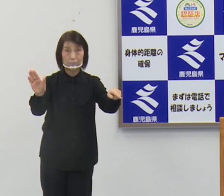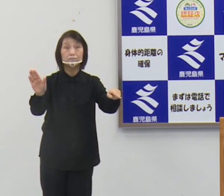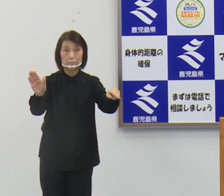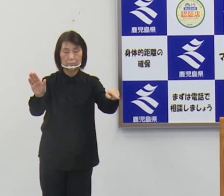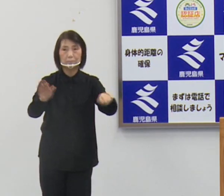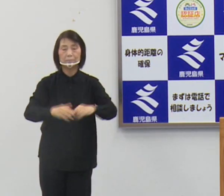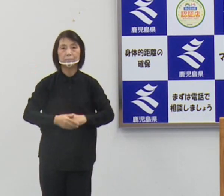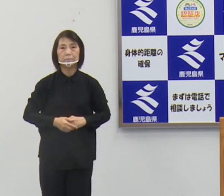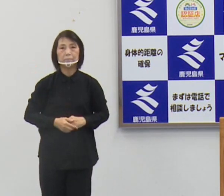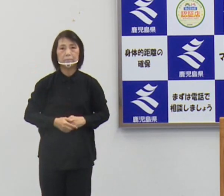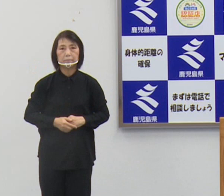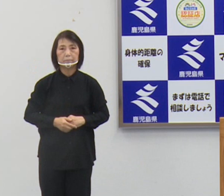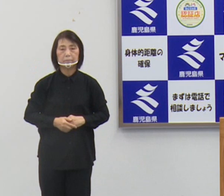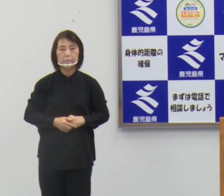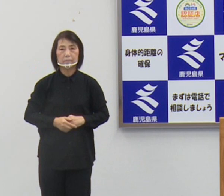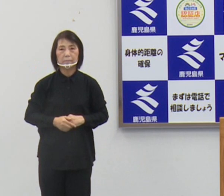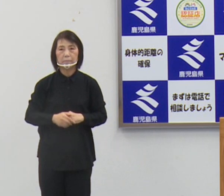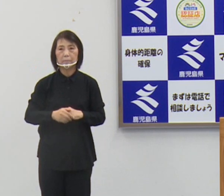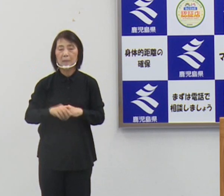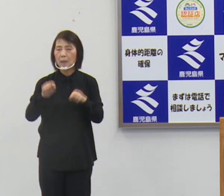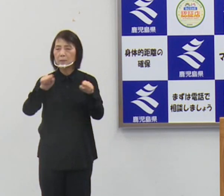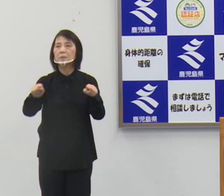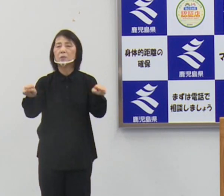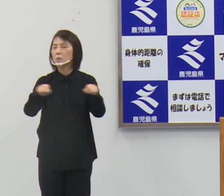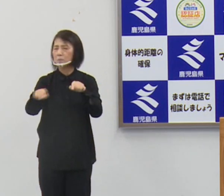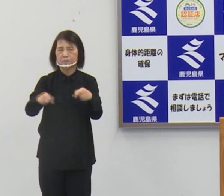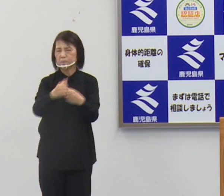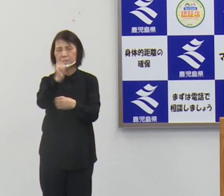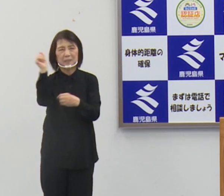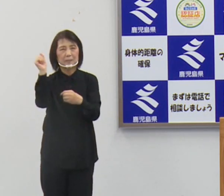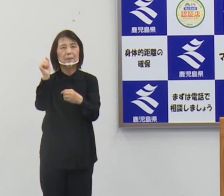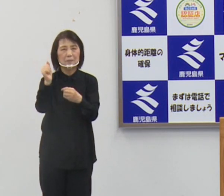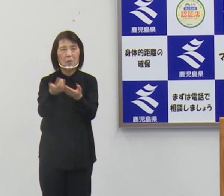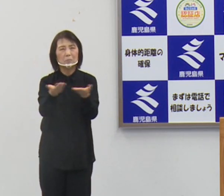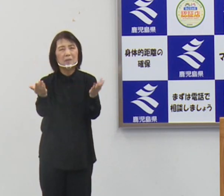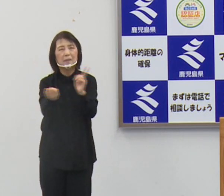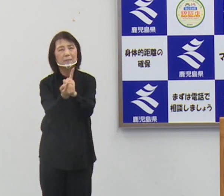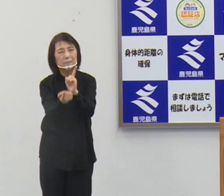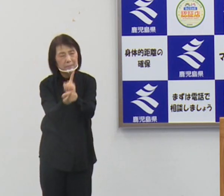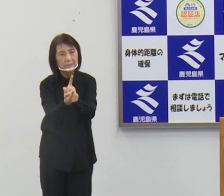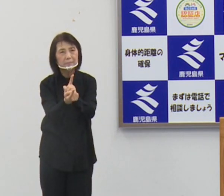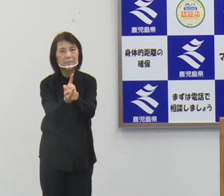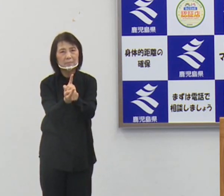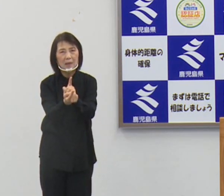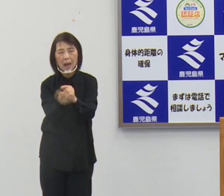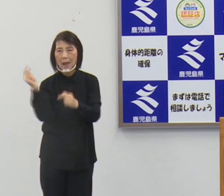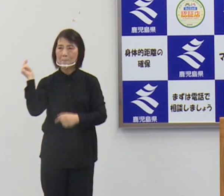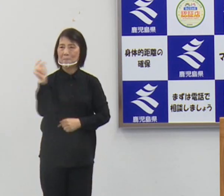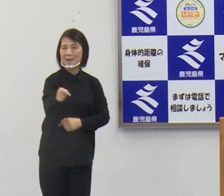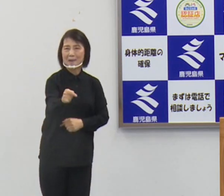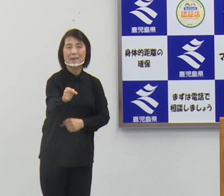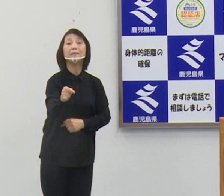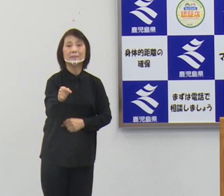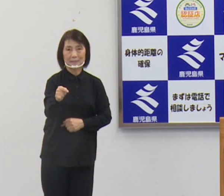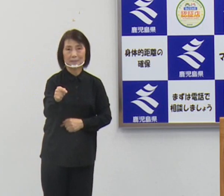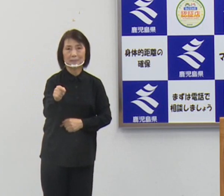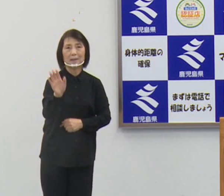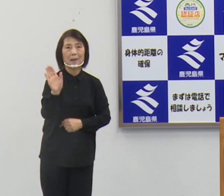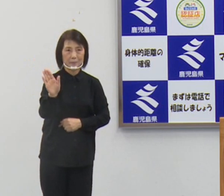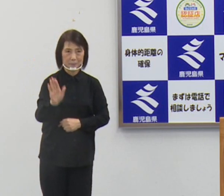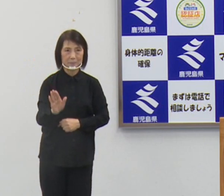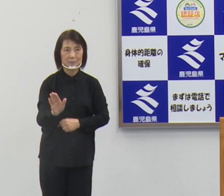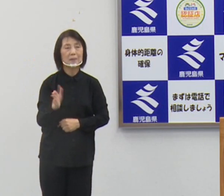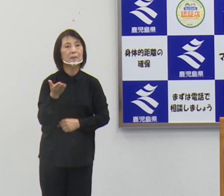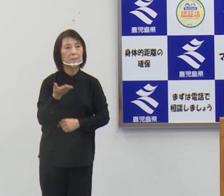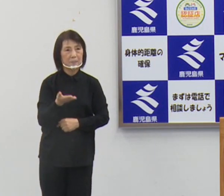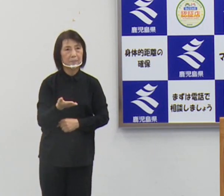ますが、この指導に従っていただけない店舗に対しては命令を課した上で店舗名を